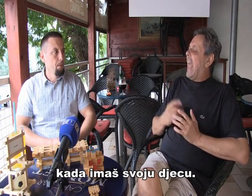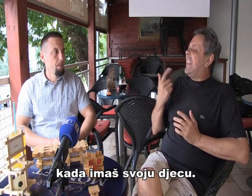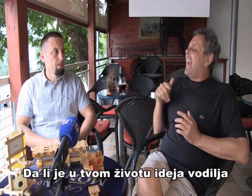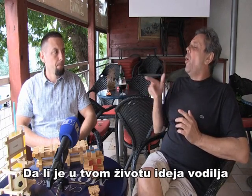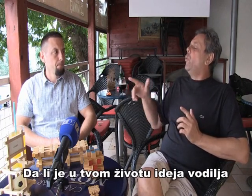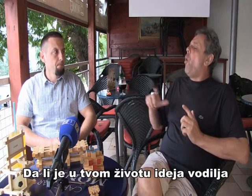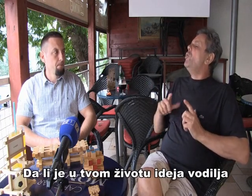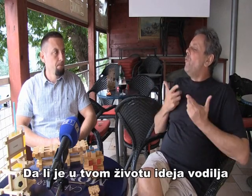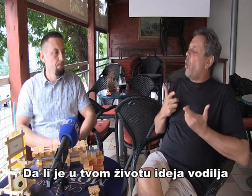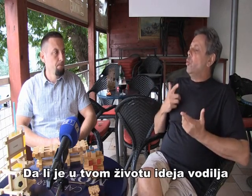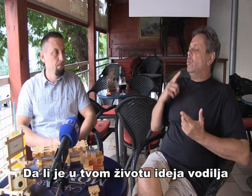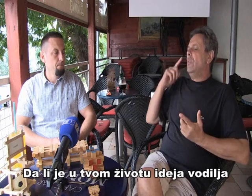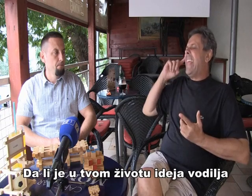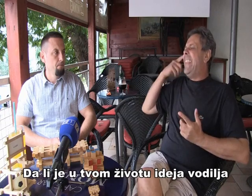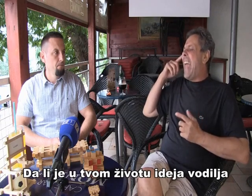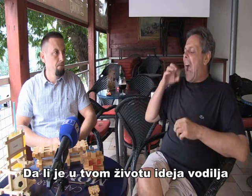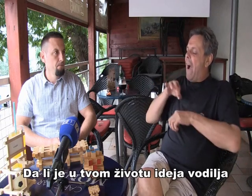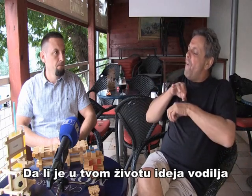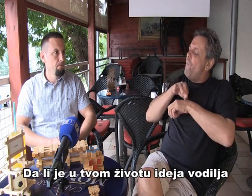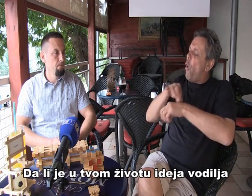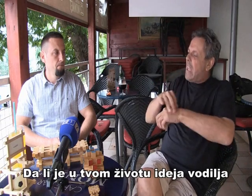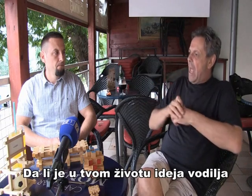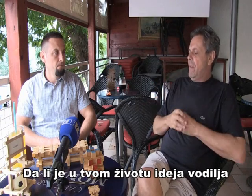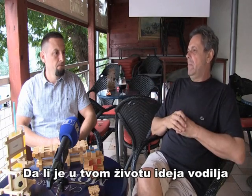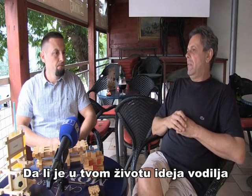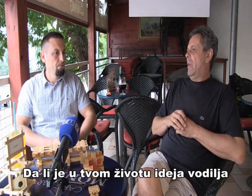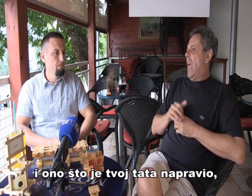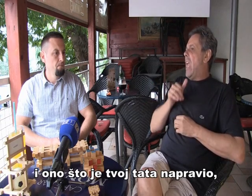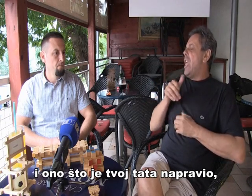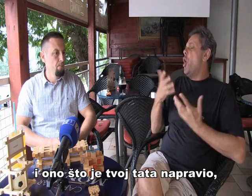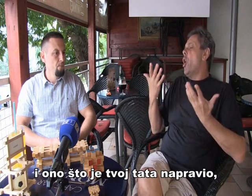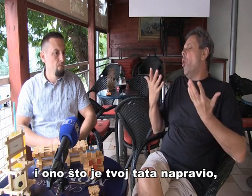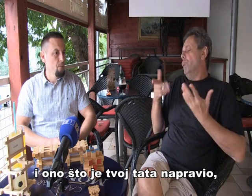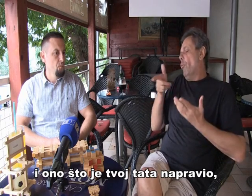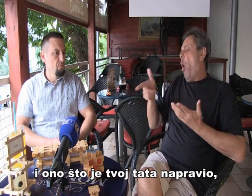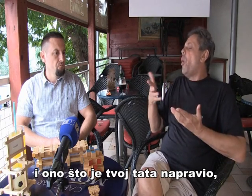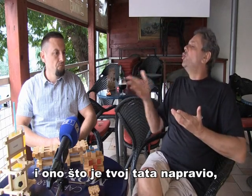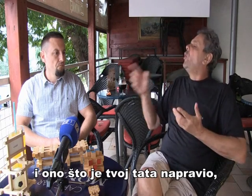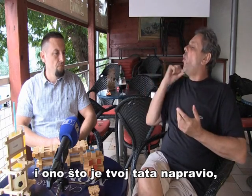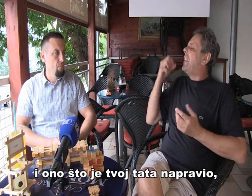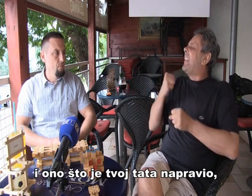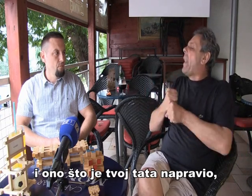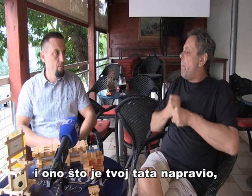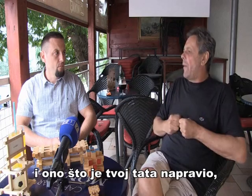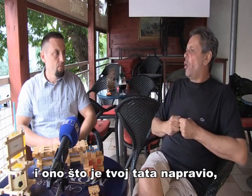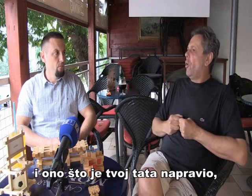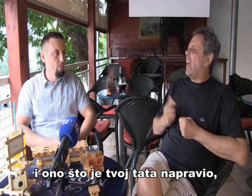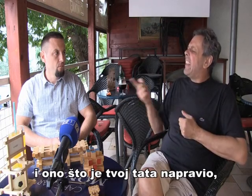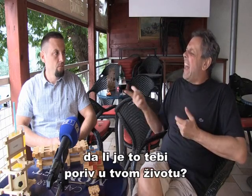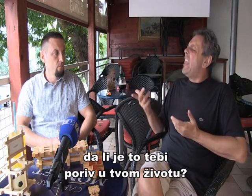Da li je u tvom životu ideja vodilja i ono što je tvoj tata napravio, da li je